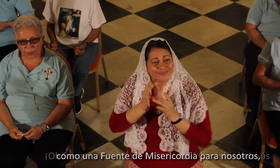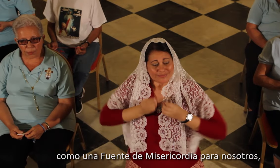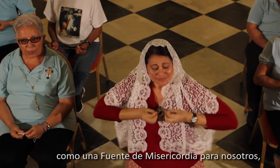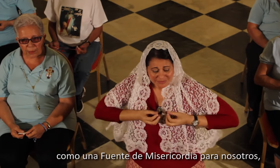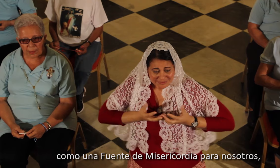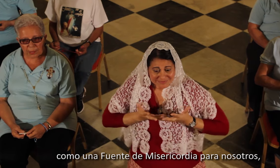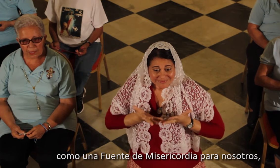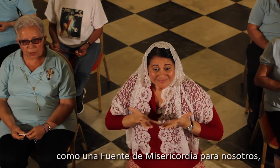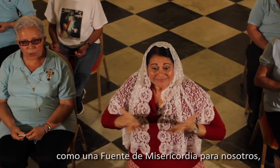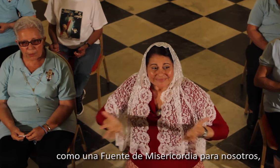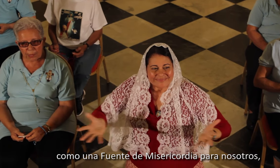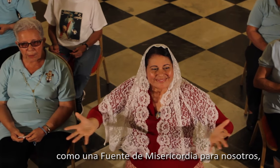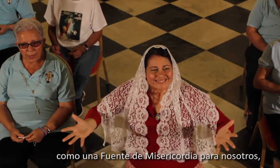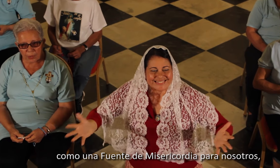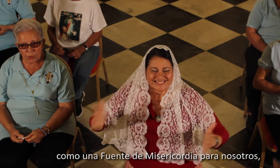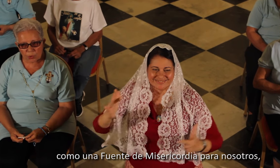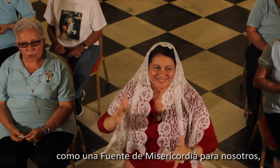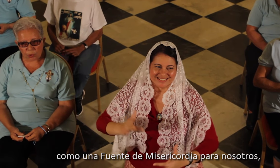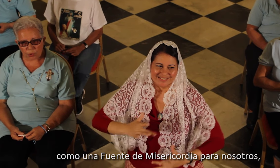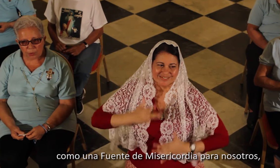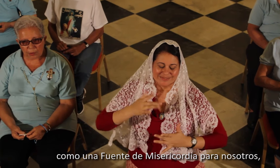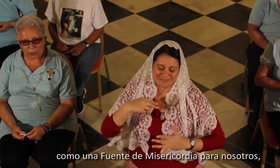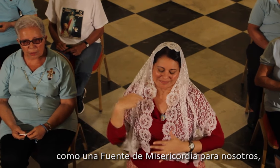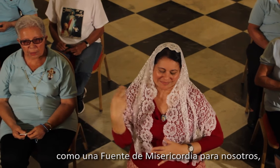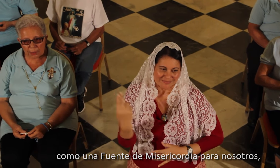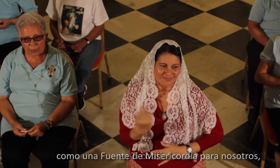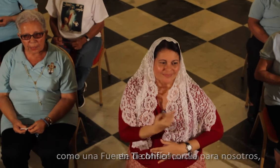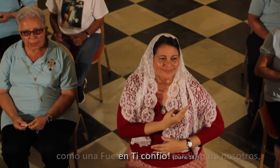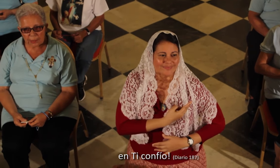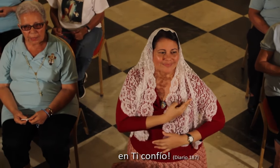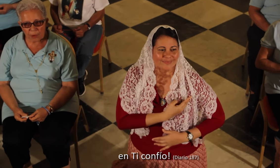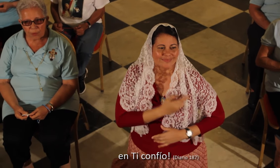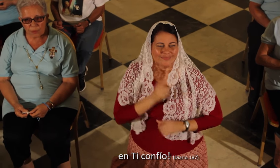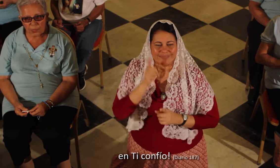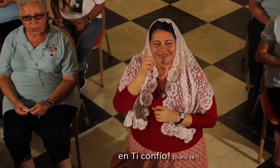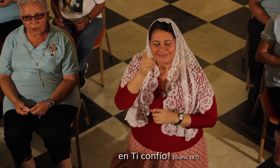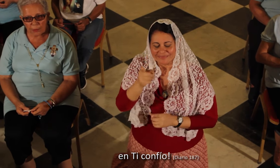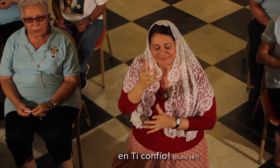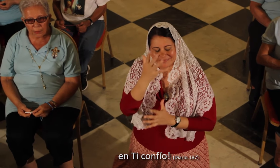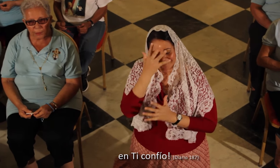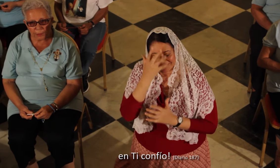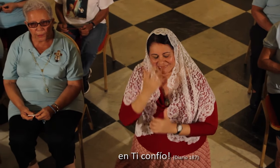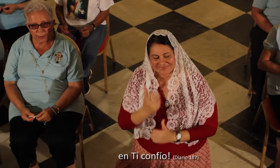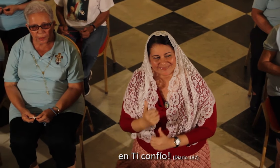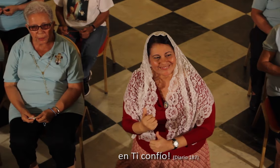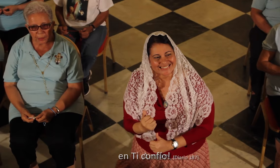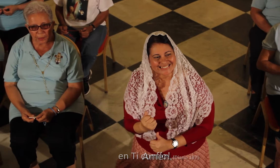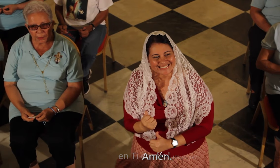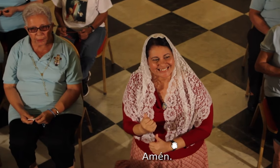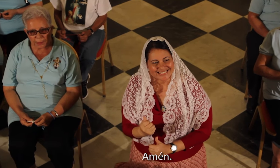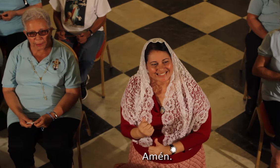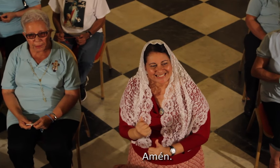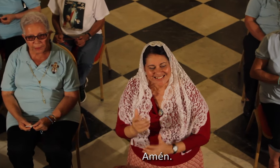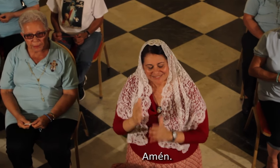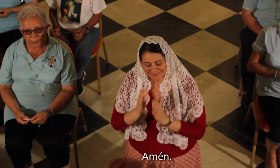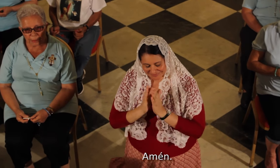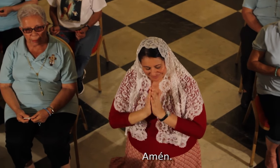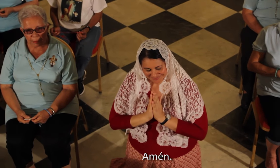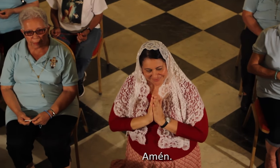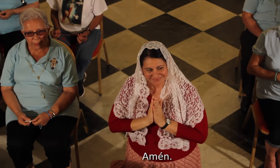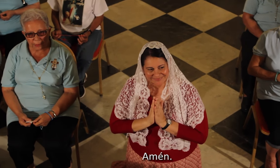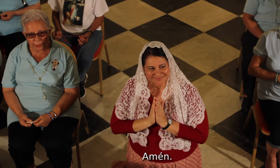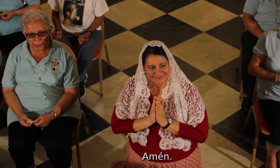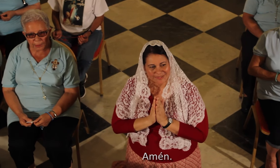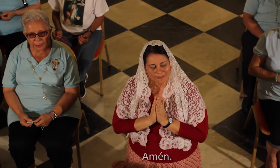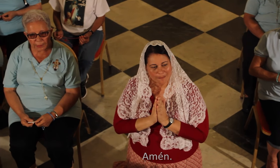Jesús, como una fuente de misericordia para nosotros. En ti confío. Amén.